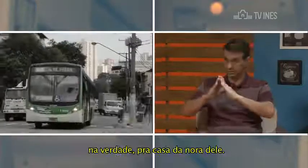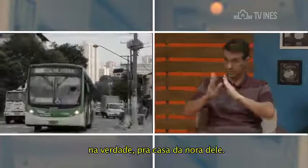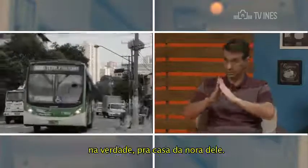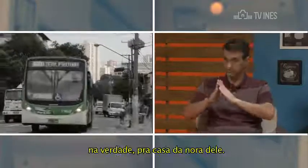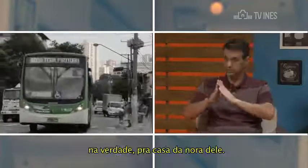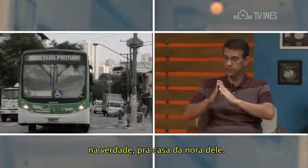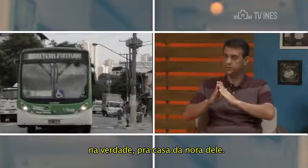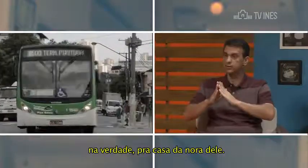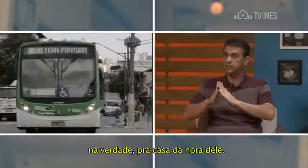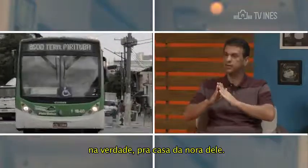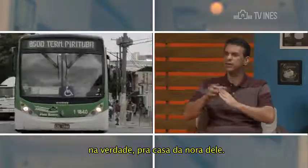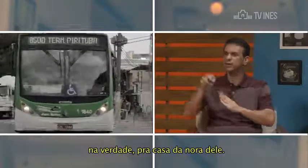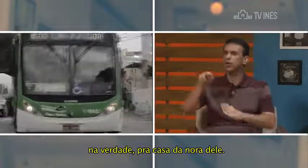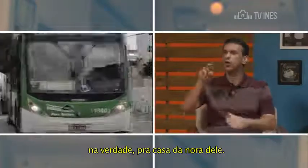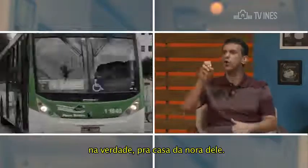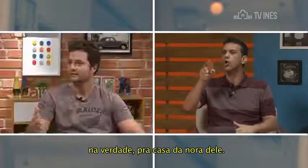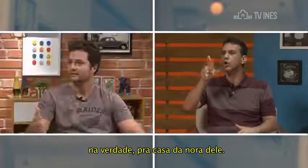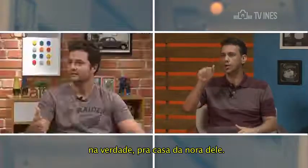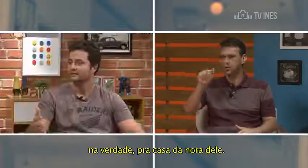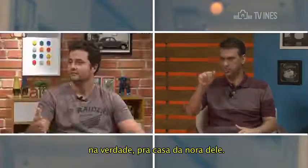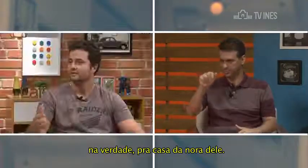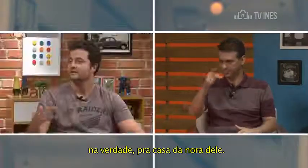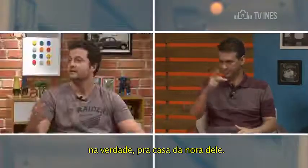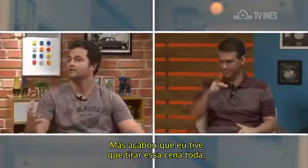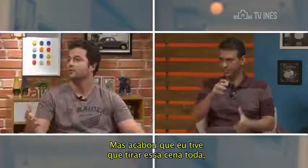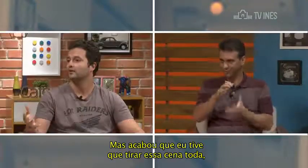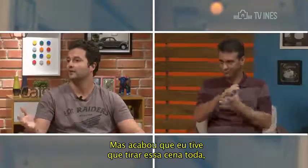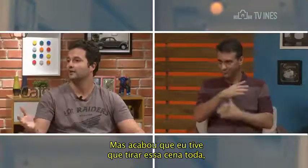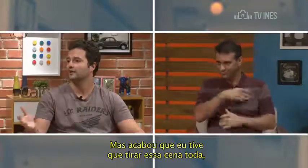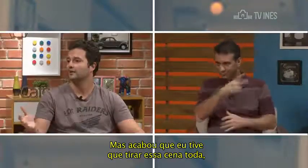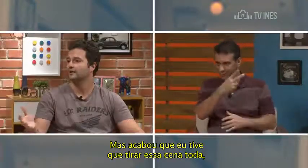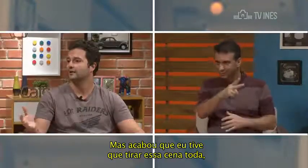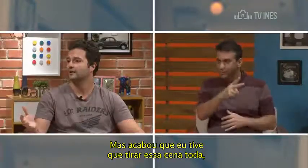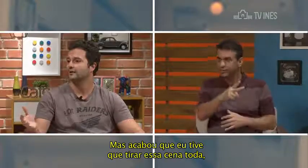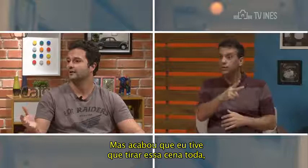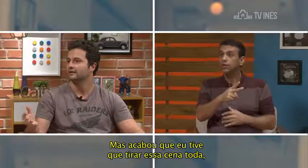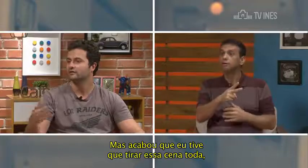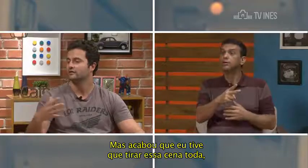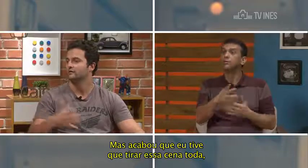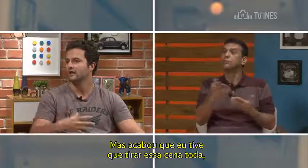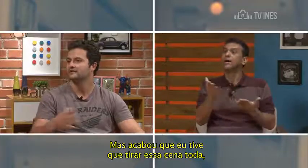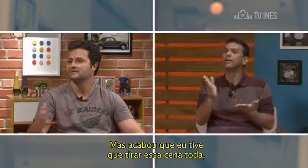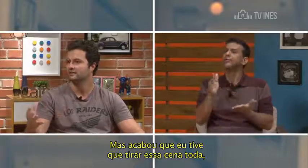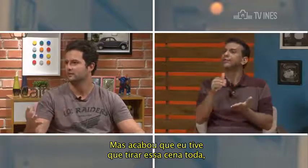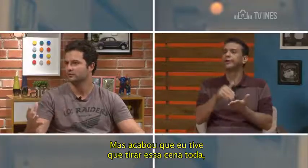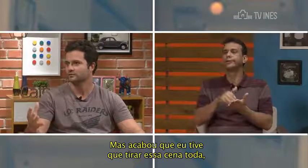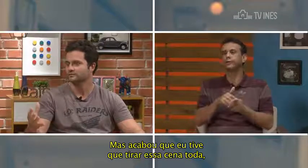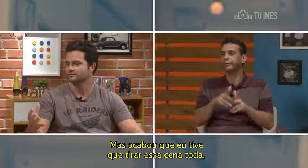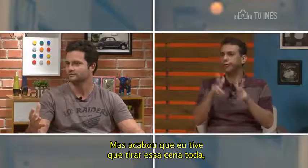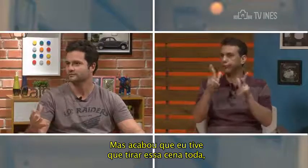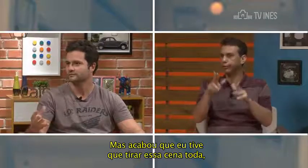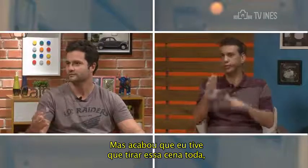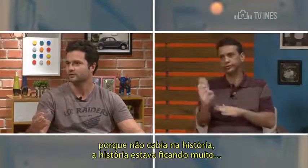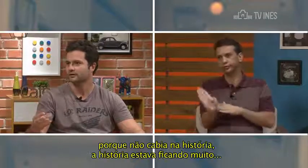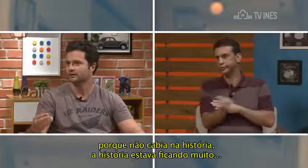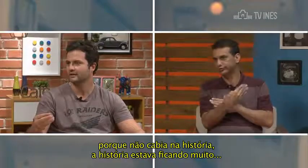na verdade, para casa da nora dele, né? Mas acabou que eu tive que tirar essa cena